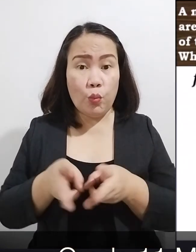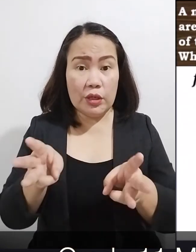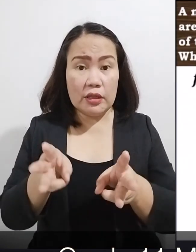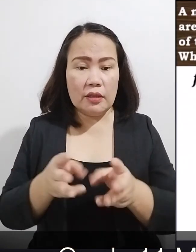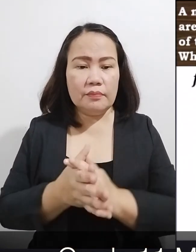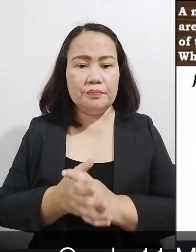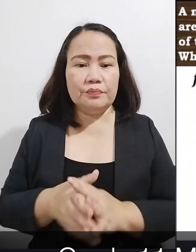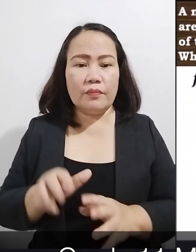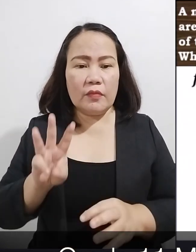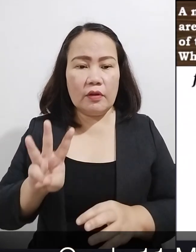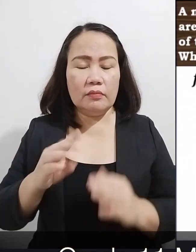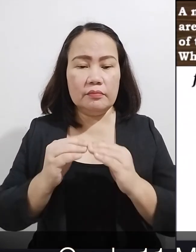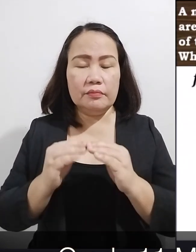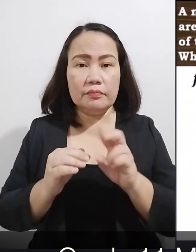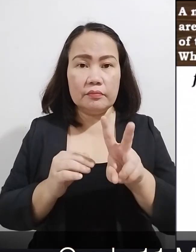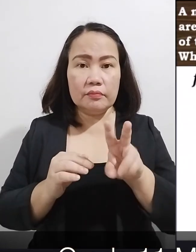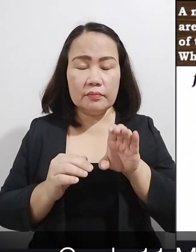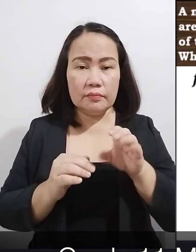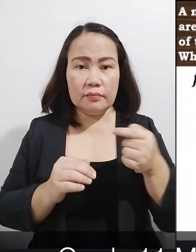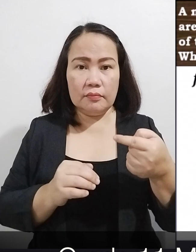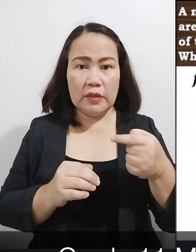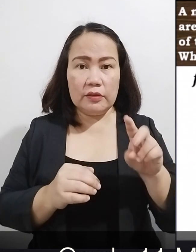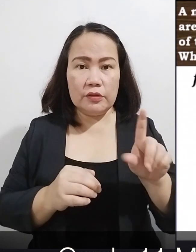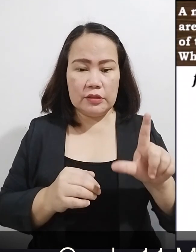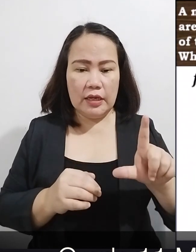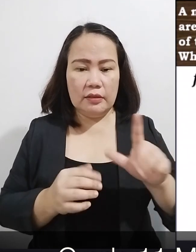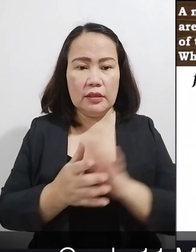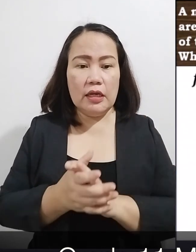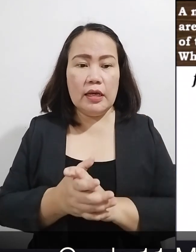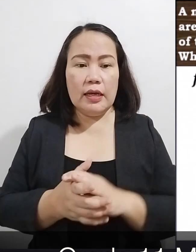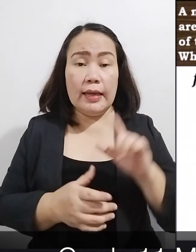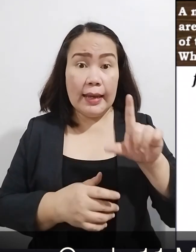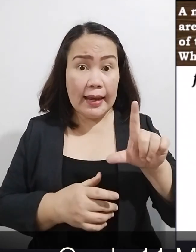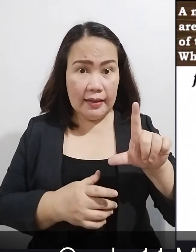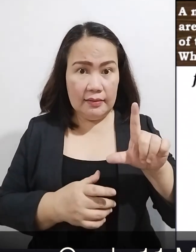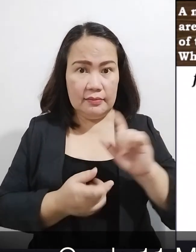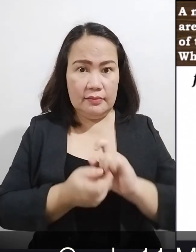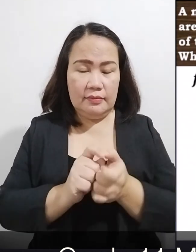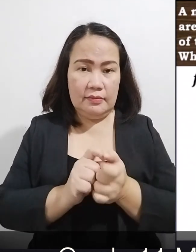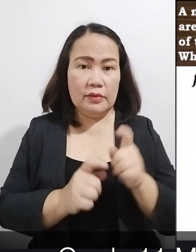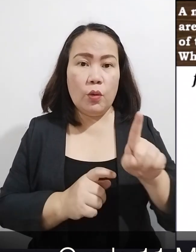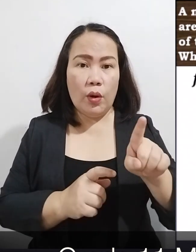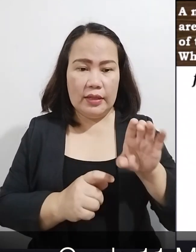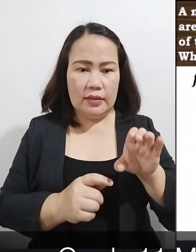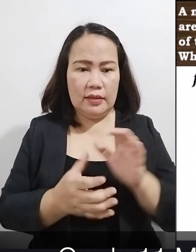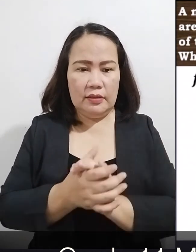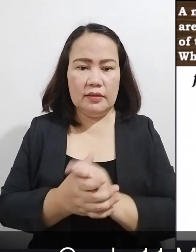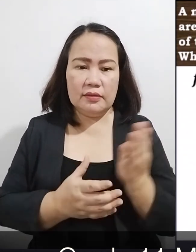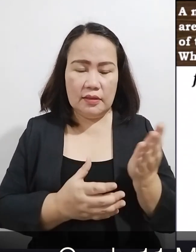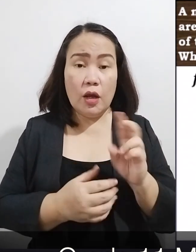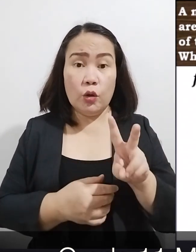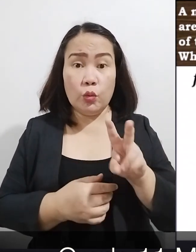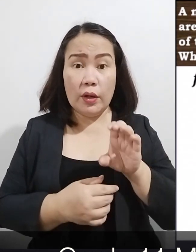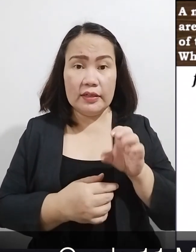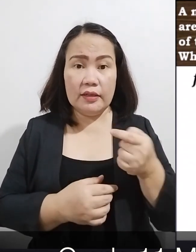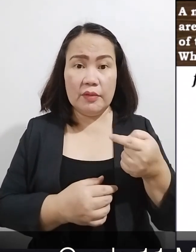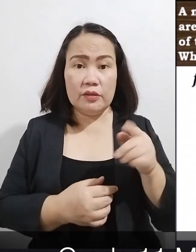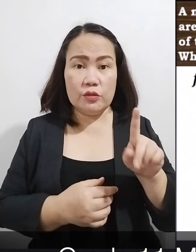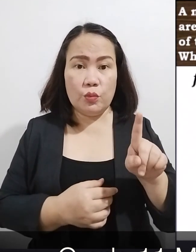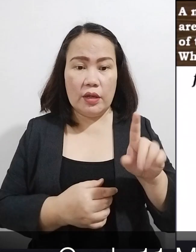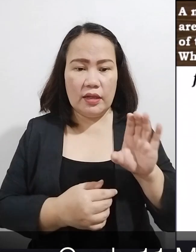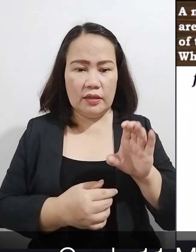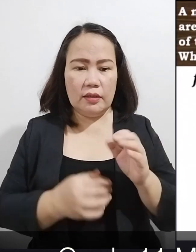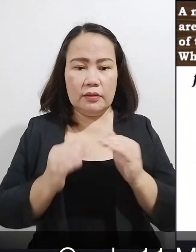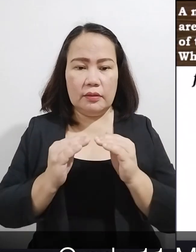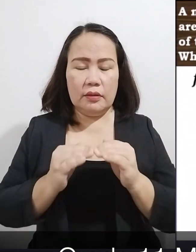Okay, so W equals 200 minus L. So, replace L by 100. Okay, so 200